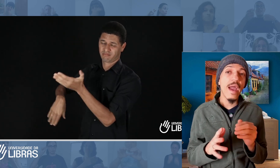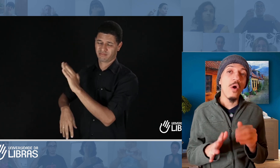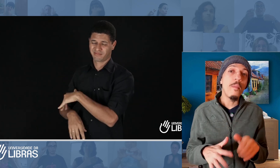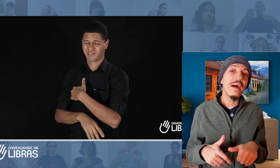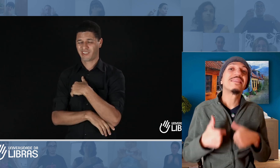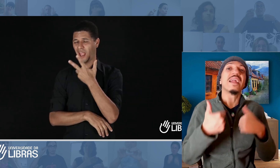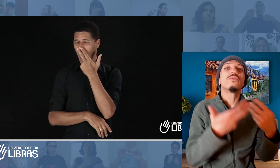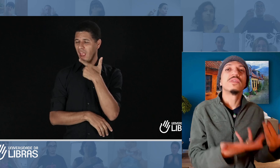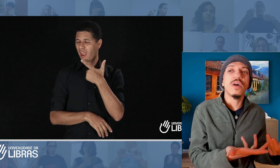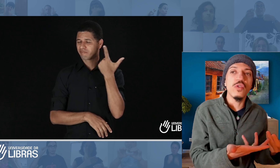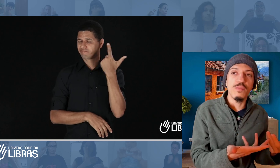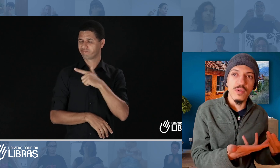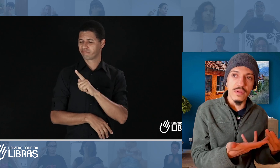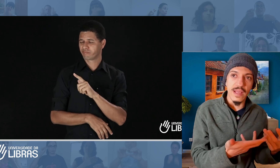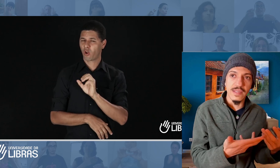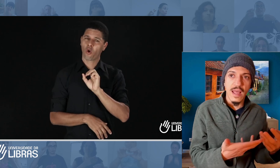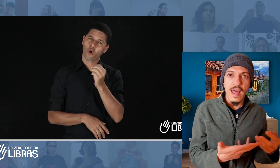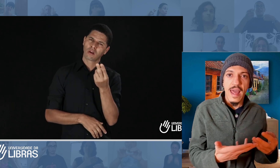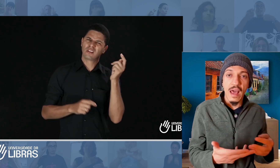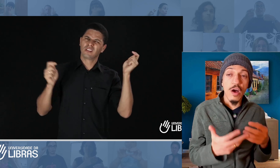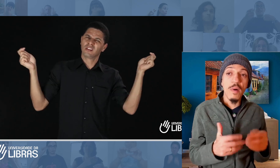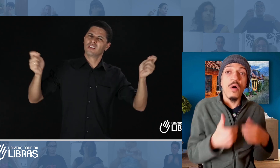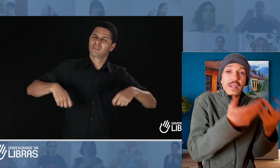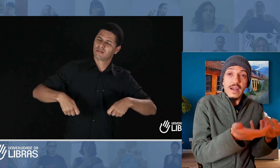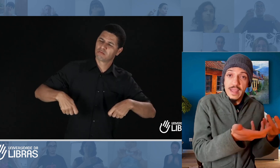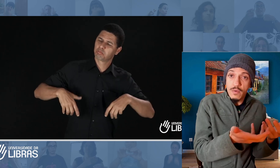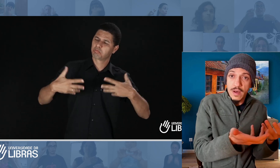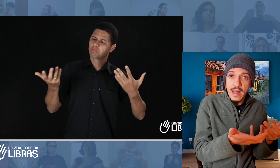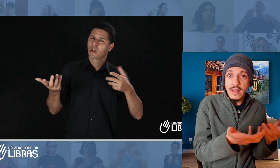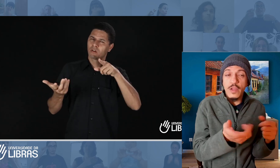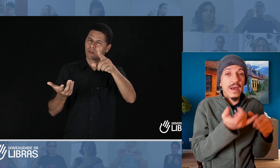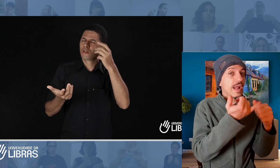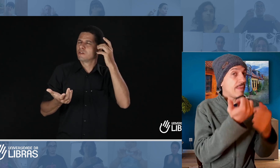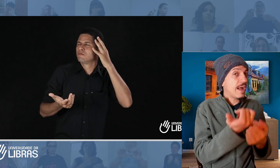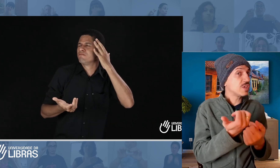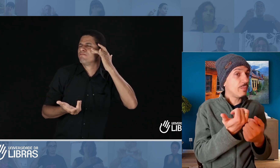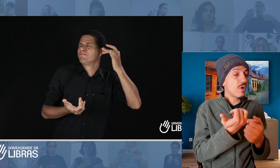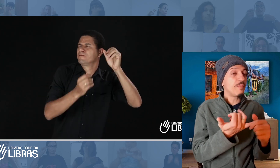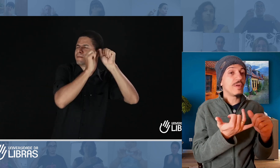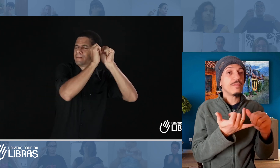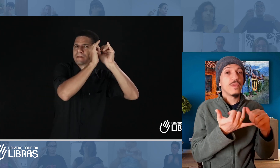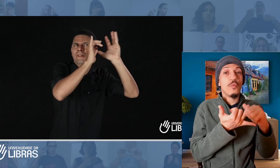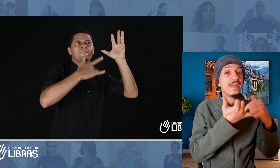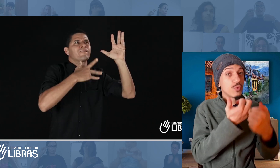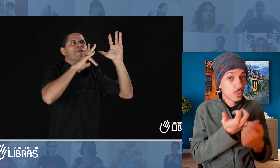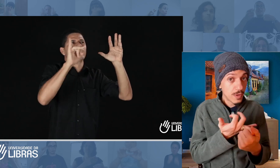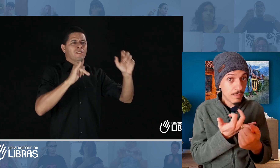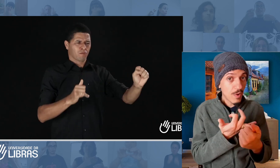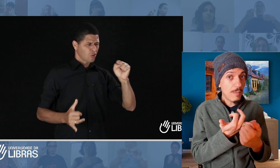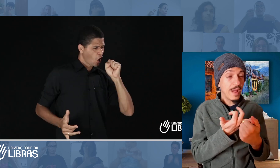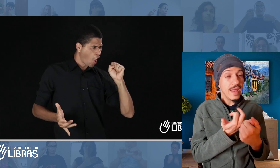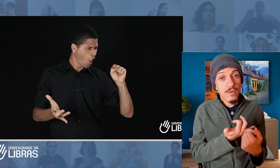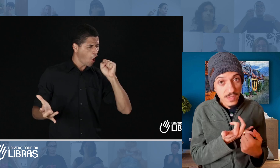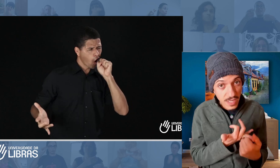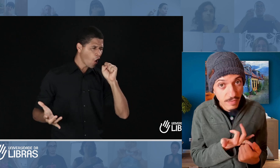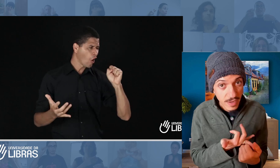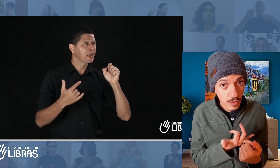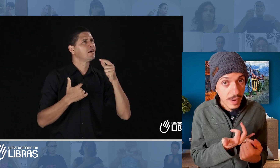uma tradução do português. Ela é uma outra língua, ela tem uma gramática própria, uma estrutura própria. Inclusive, aqui no